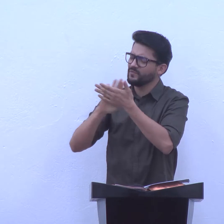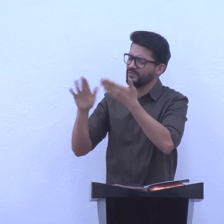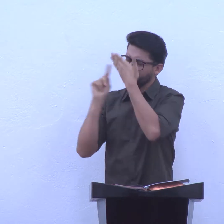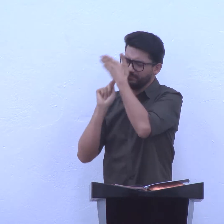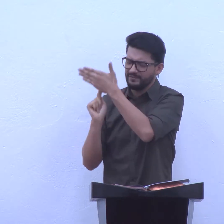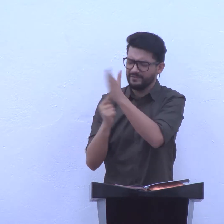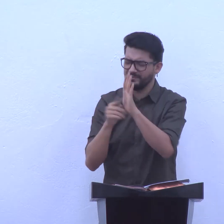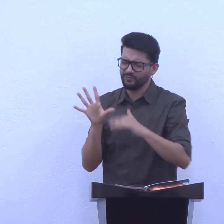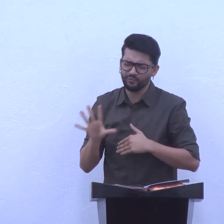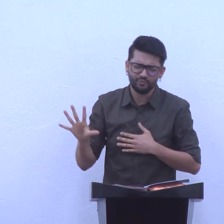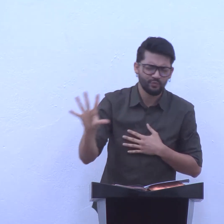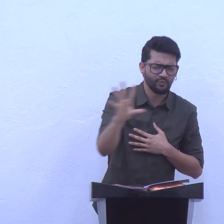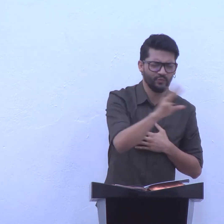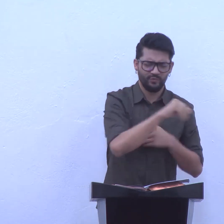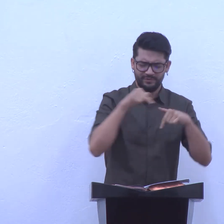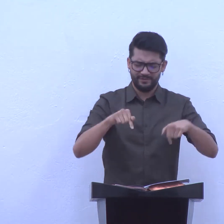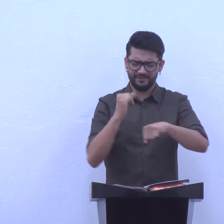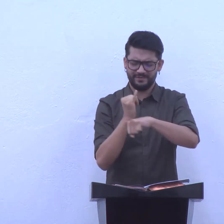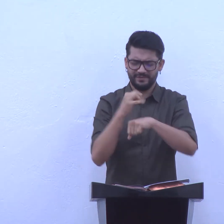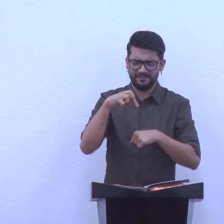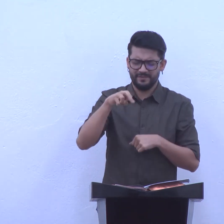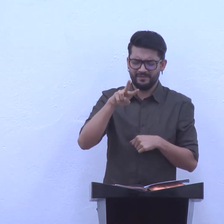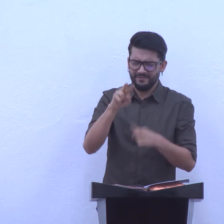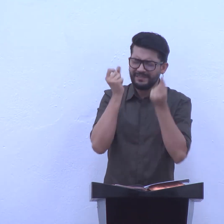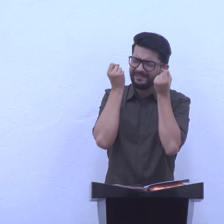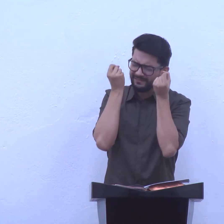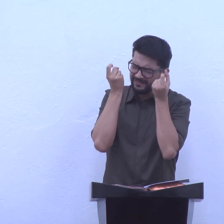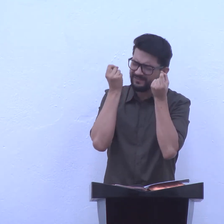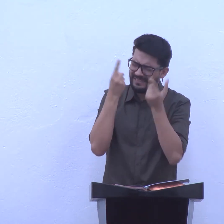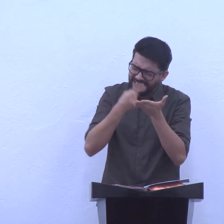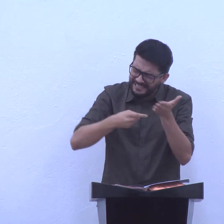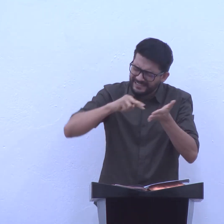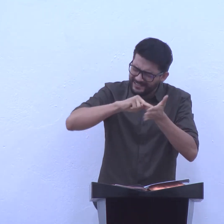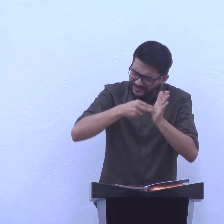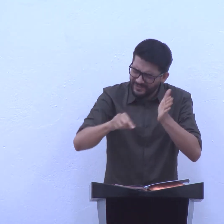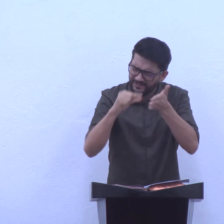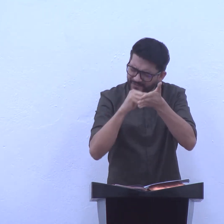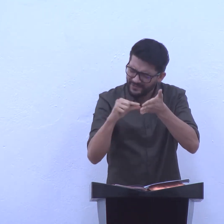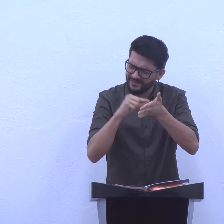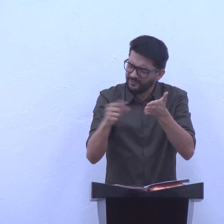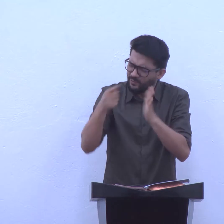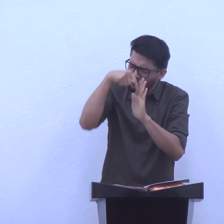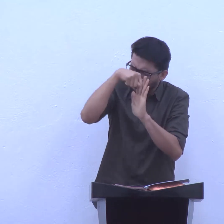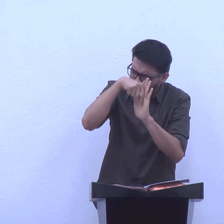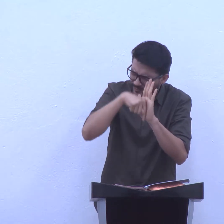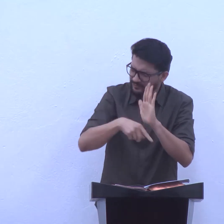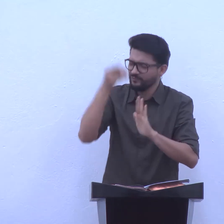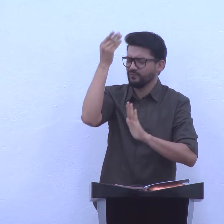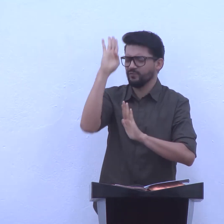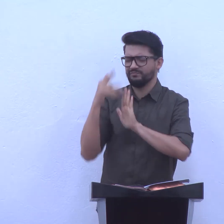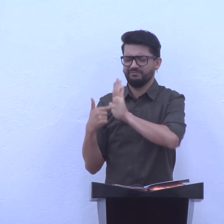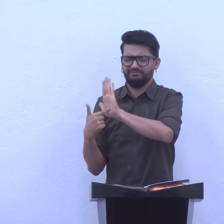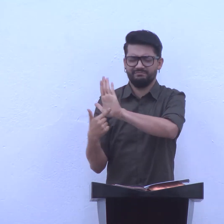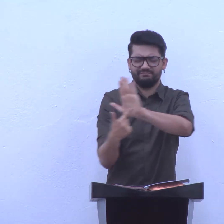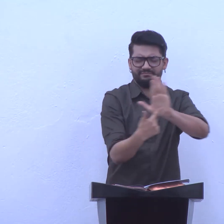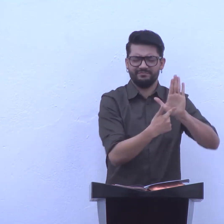mismo tienes hoy a través de tu Espíritu para revelarnos a tu iglesia, palabra viva, Señor. Cada versículo con